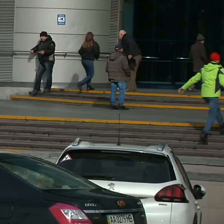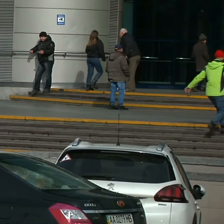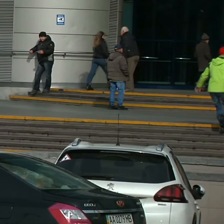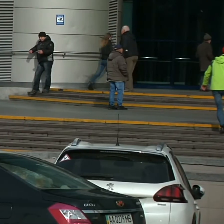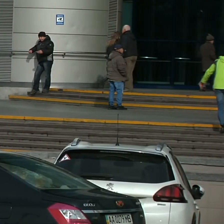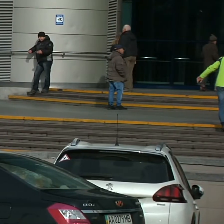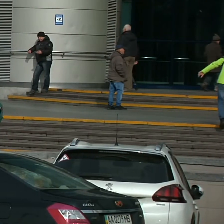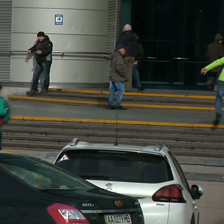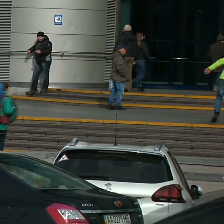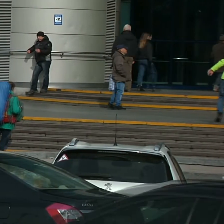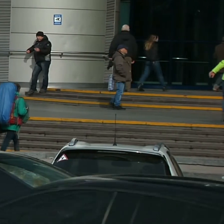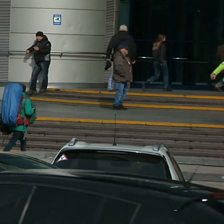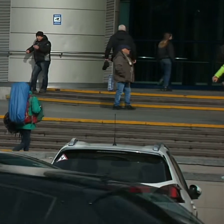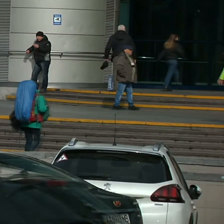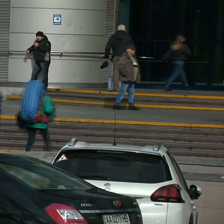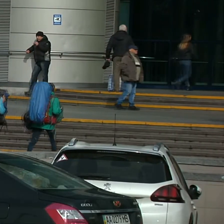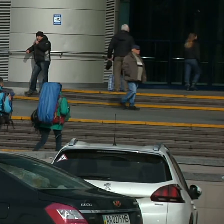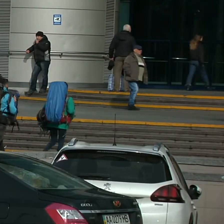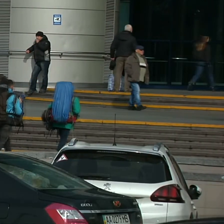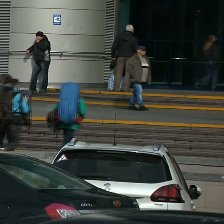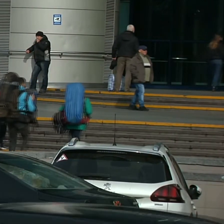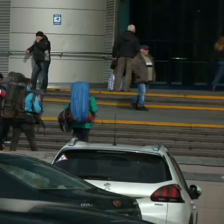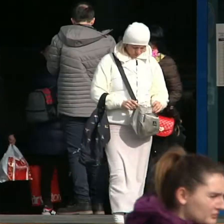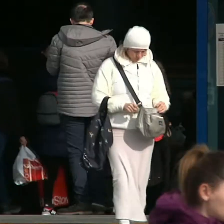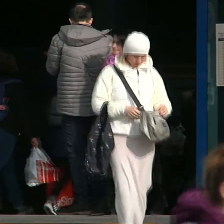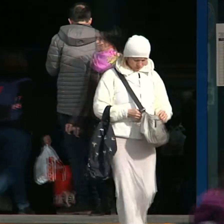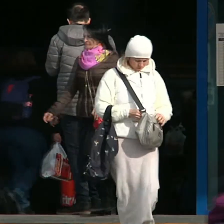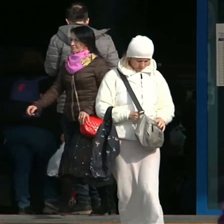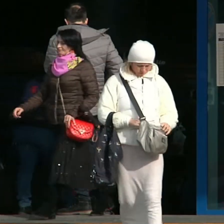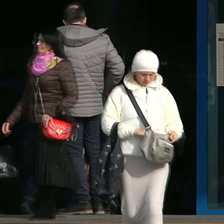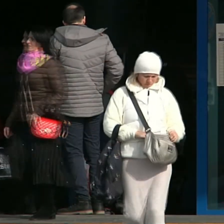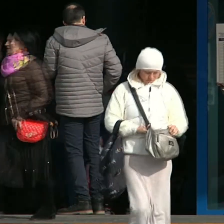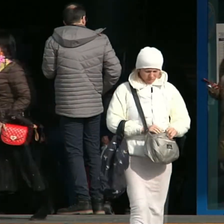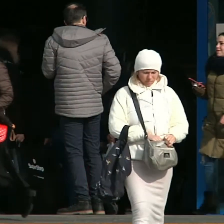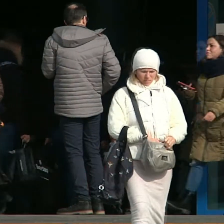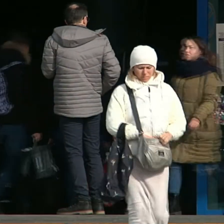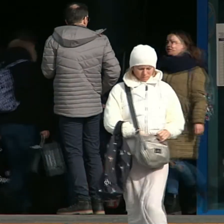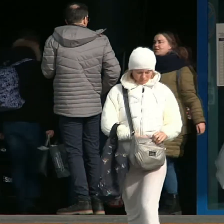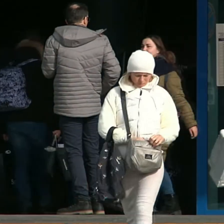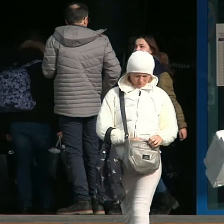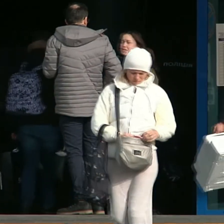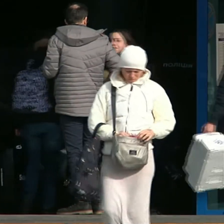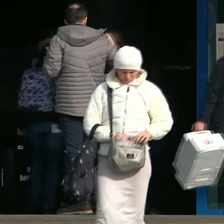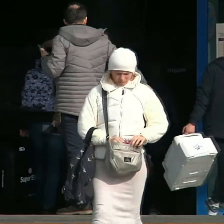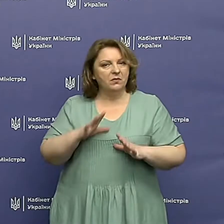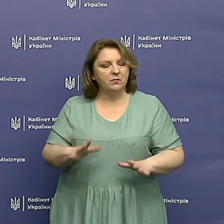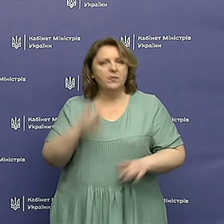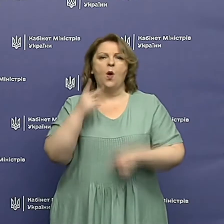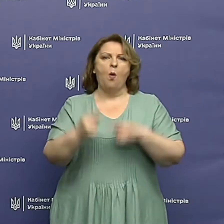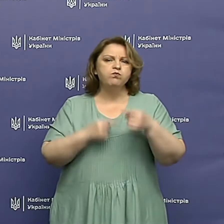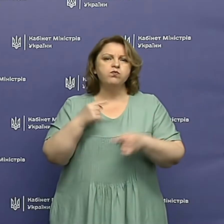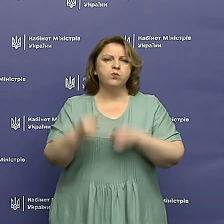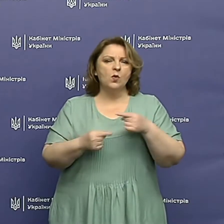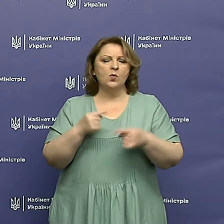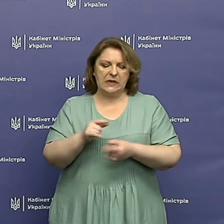охорони здоров'я зазначив, що наразі в Україні з'ясовують, чи можуть колишні заражені знову захворіти на коронавірус.